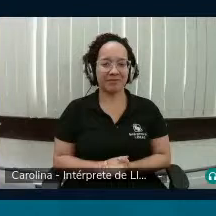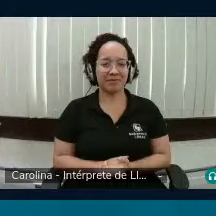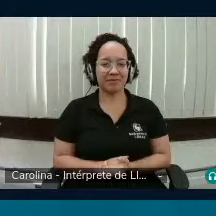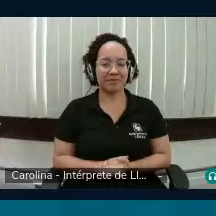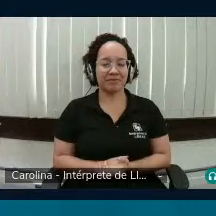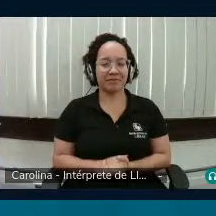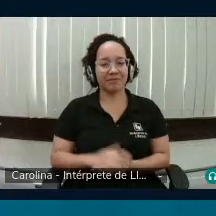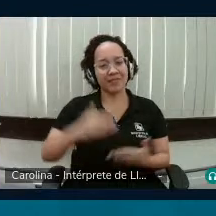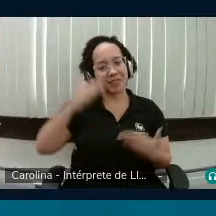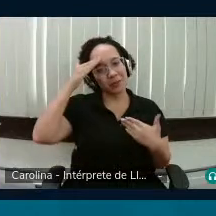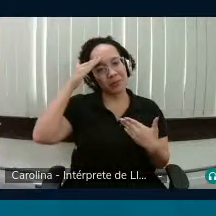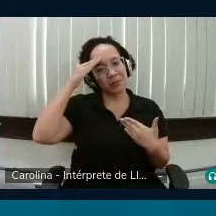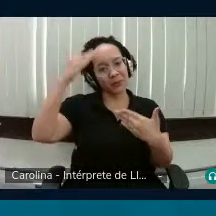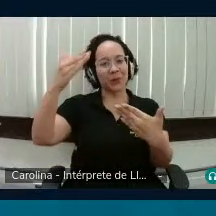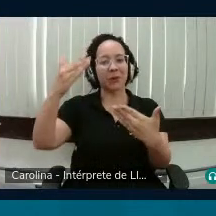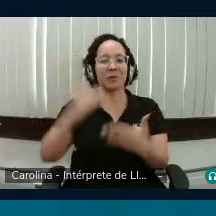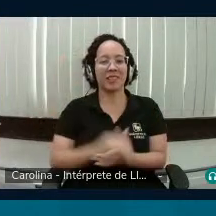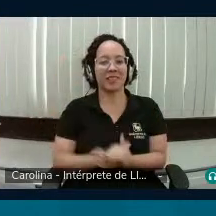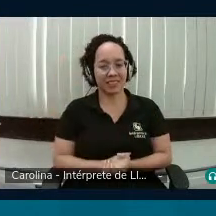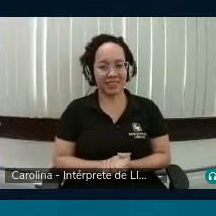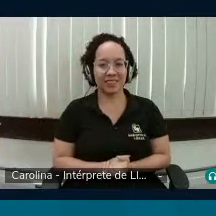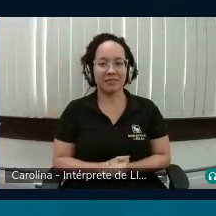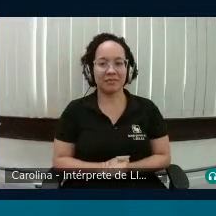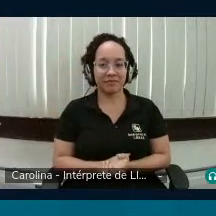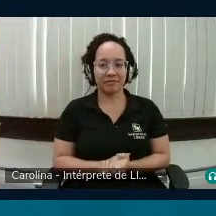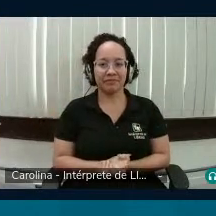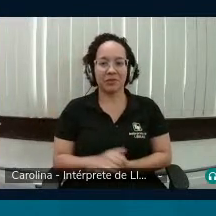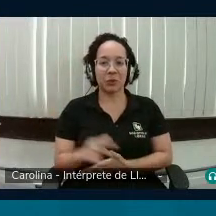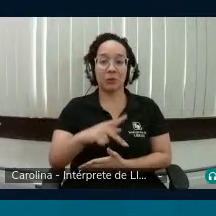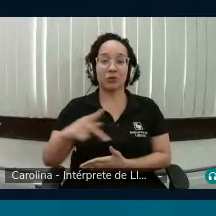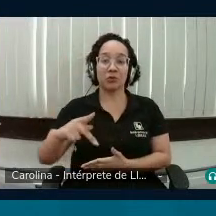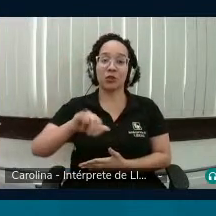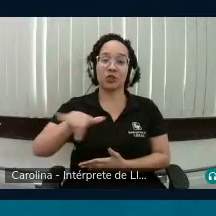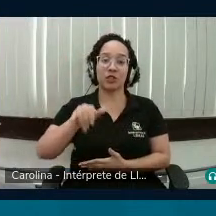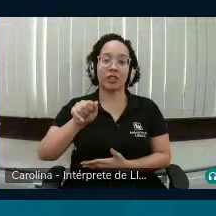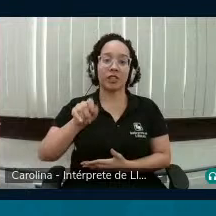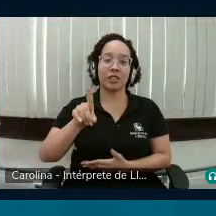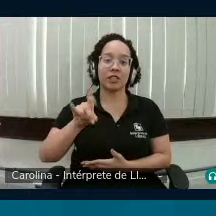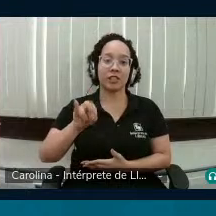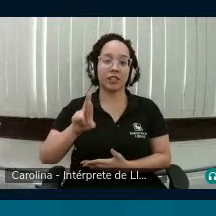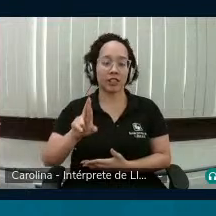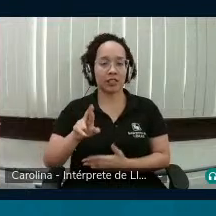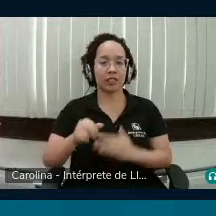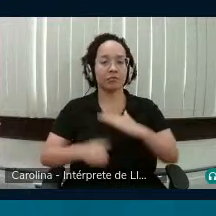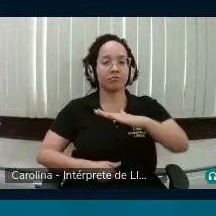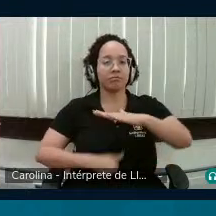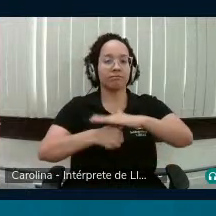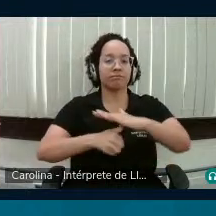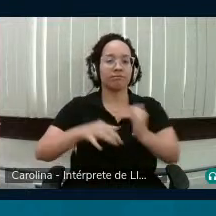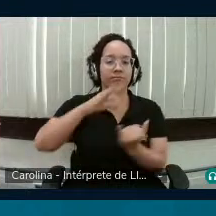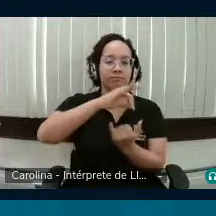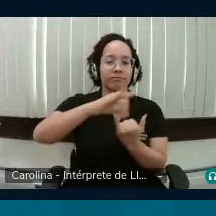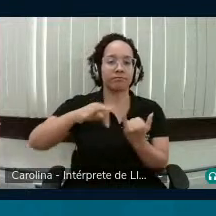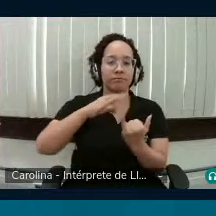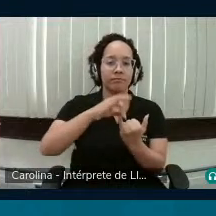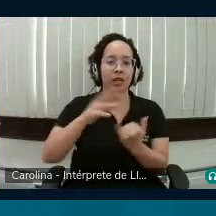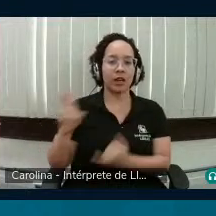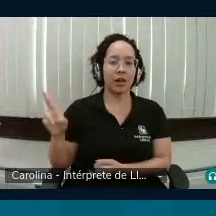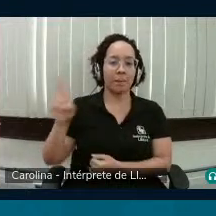Muito obrigado aí pelas palavras, né? O professor Jadir José Pella, que é o reitor do IFES e também representante do